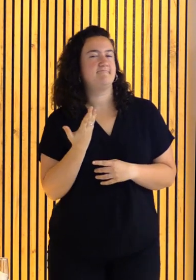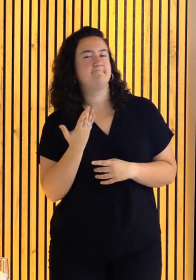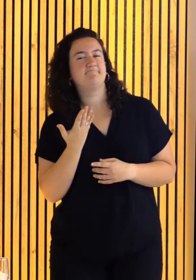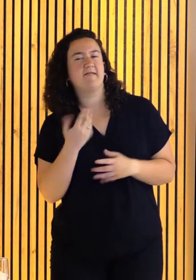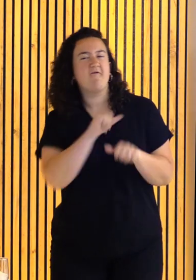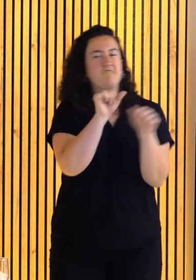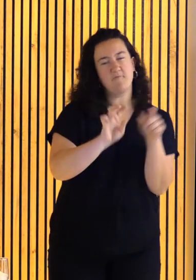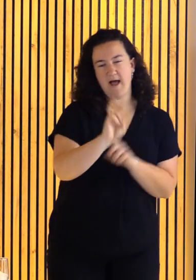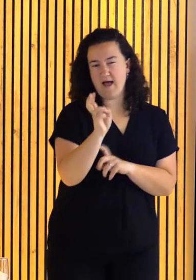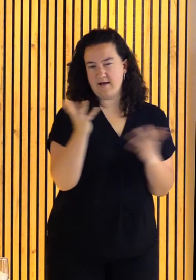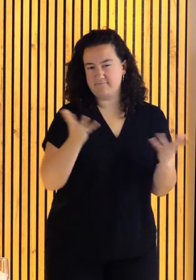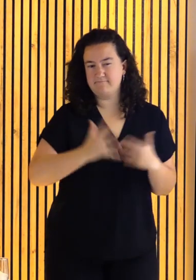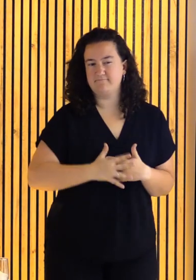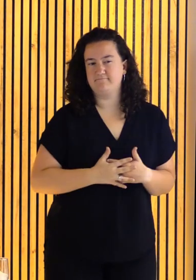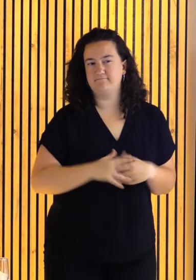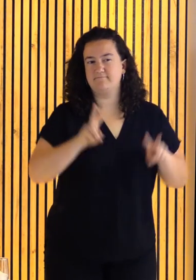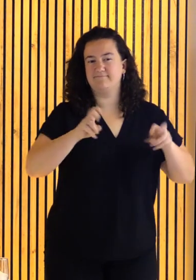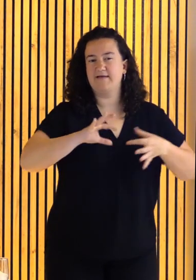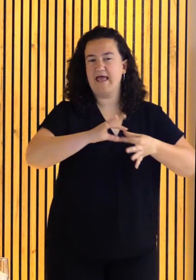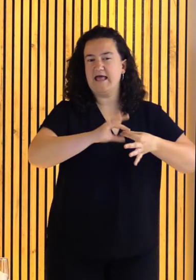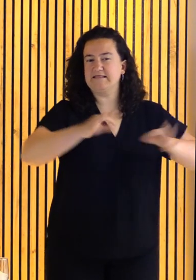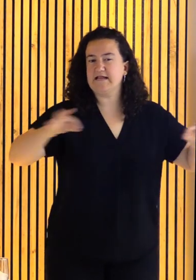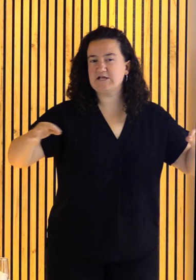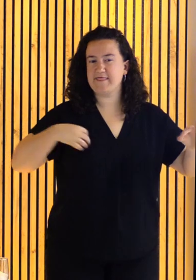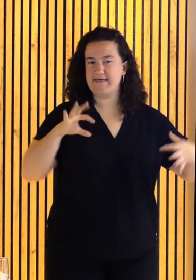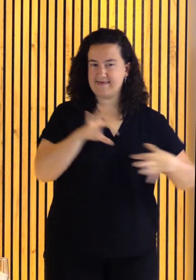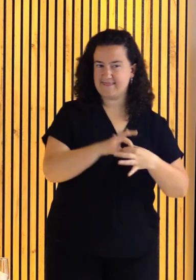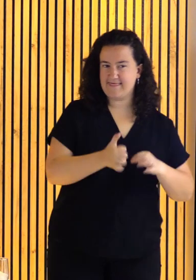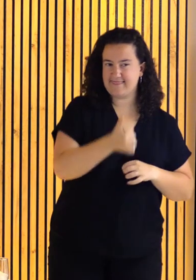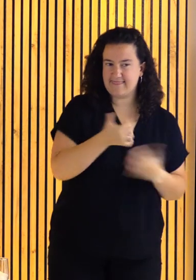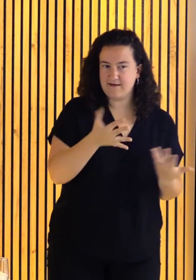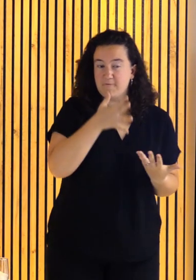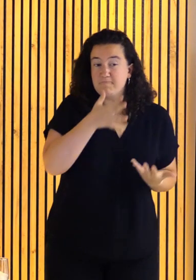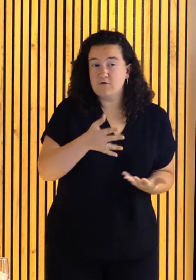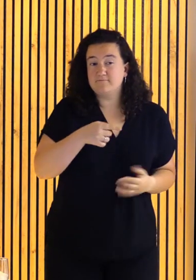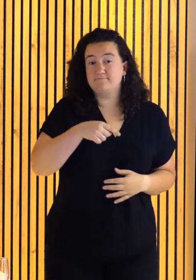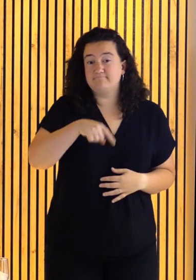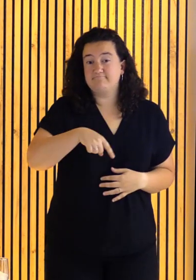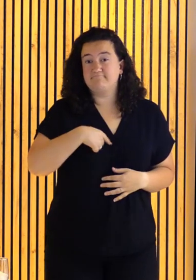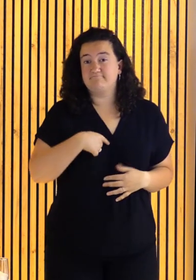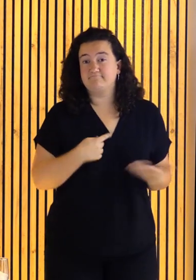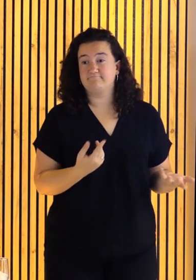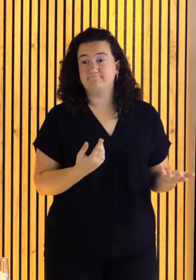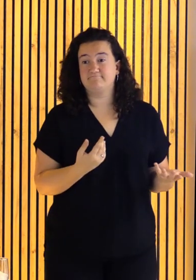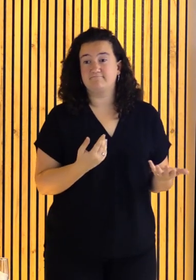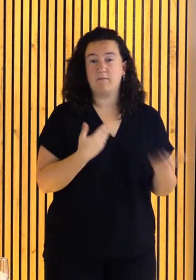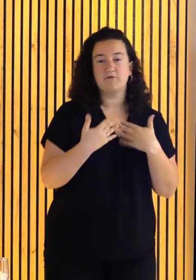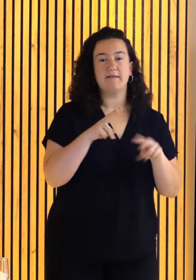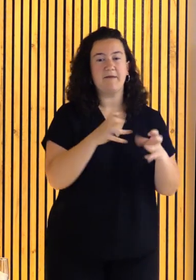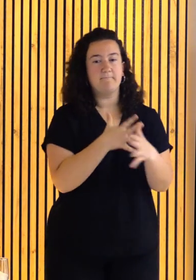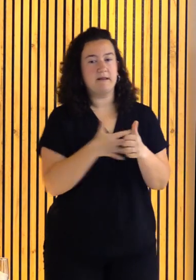batera, ba, interseksionalen gaiari atxikiagoa edo. Izan ere, gaur jardungo dugu,